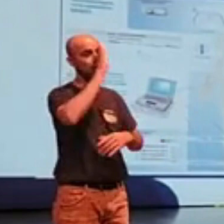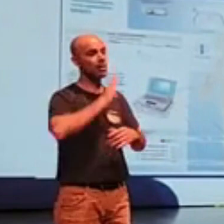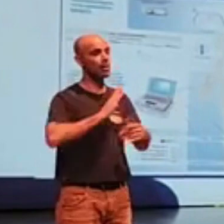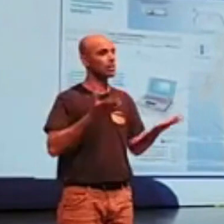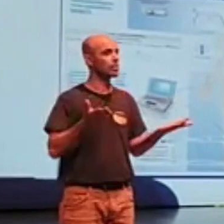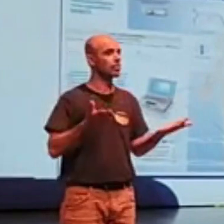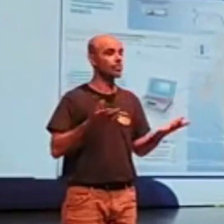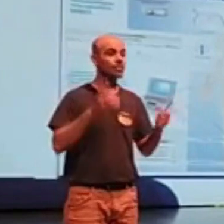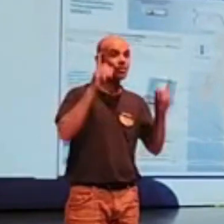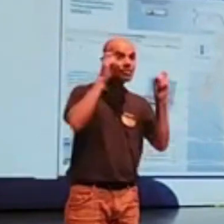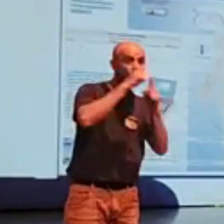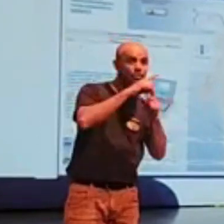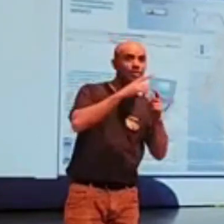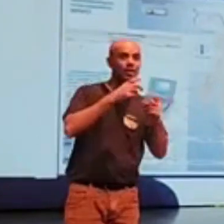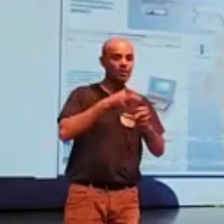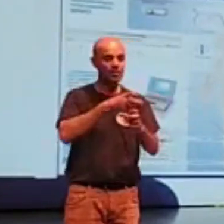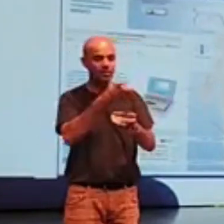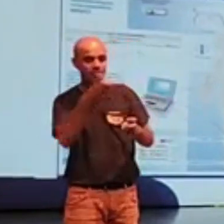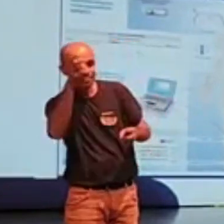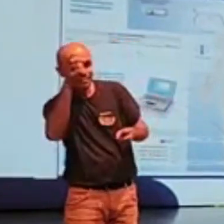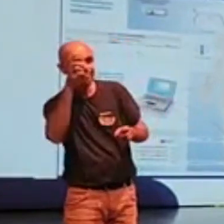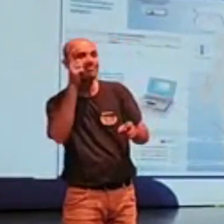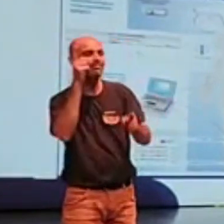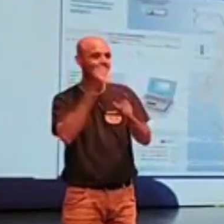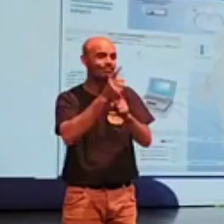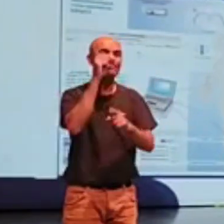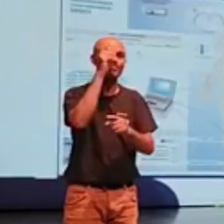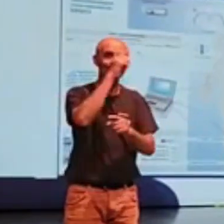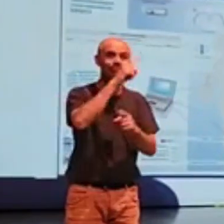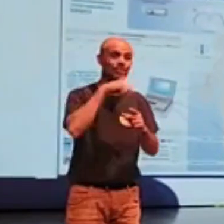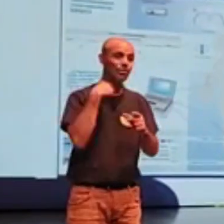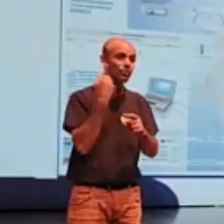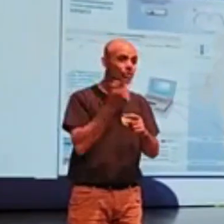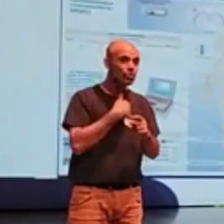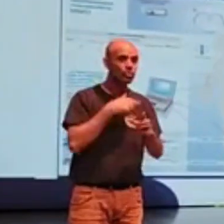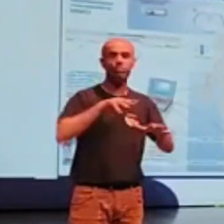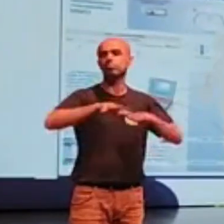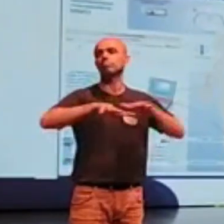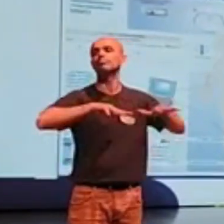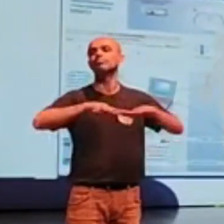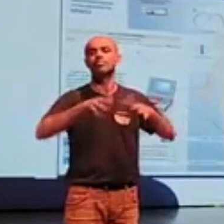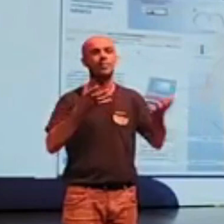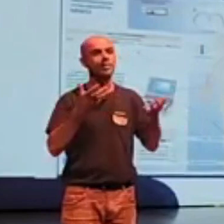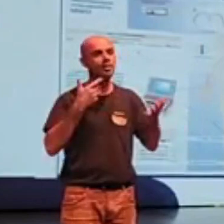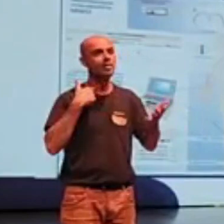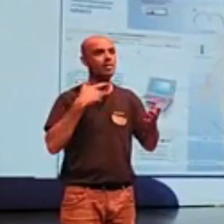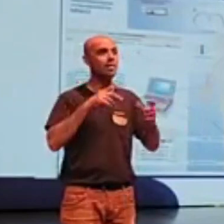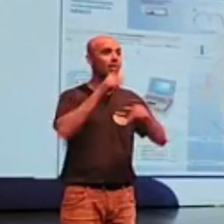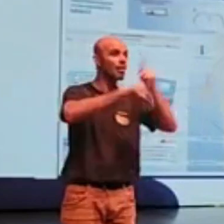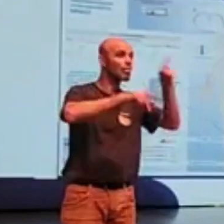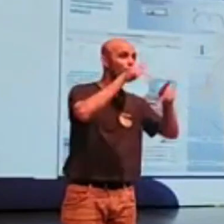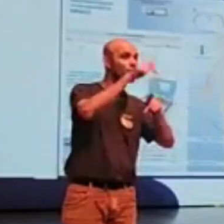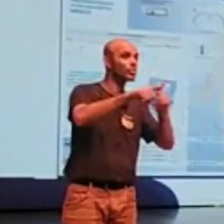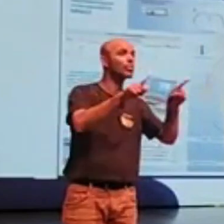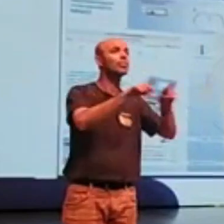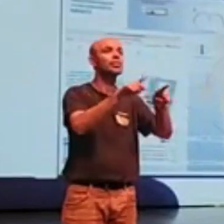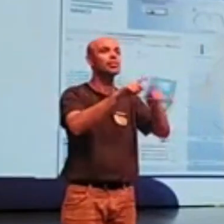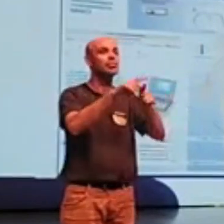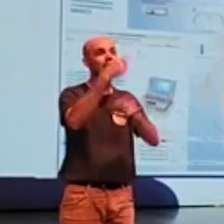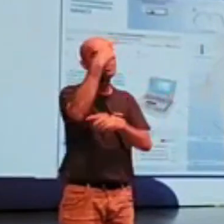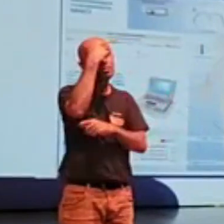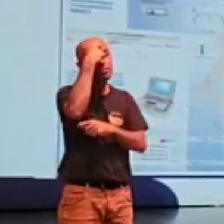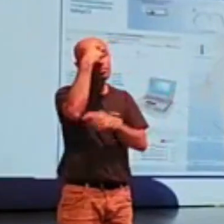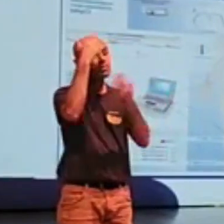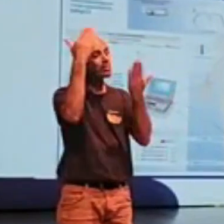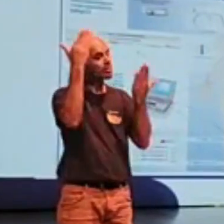aquela dificuldade na escoliose? Existe, mas nós médicos nos mobilizamos. O que nós gostaríamos muito é que a população também tivesse consciência